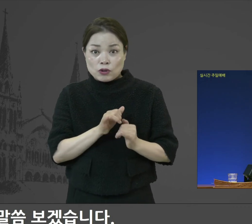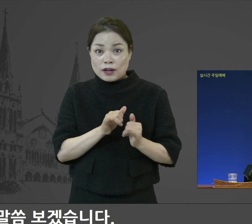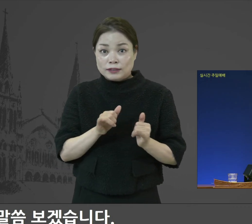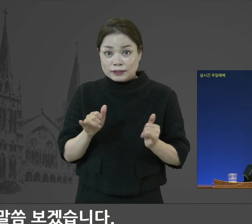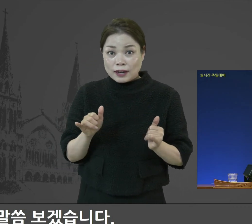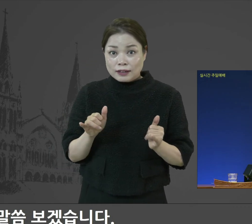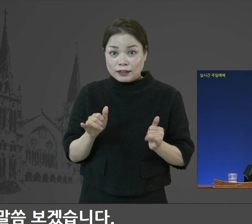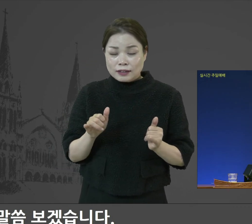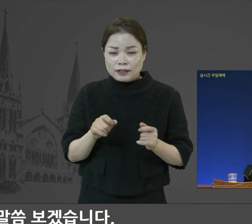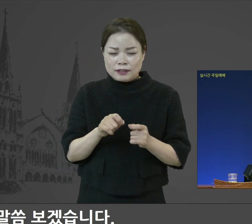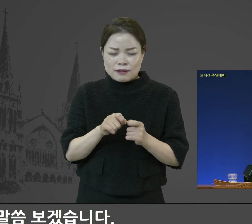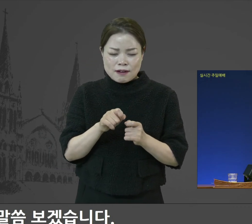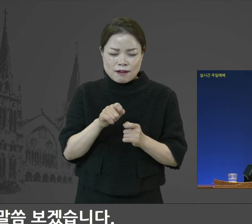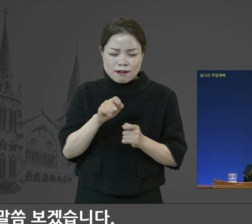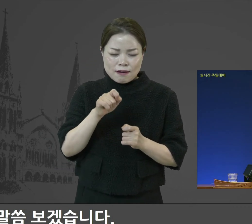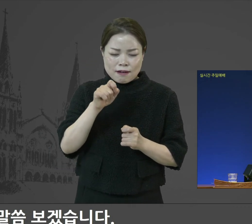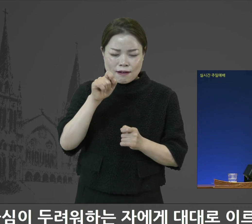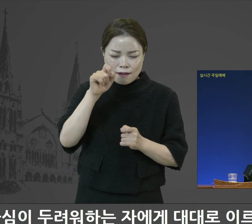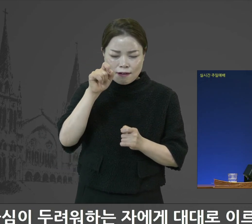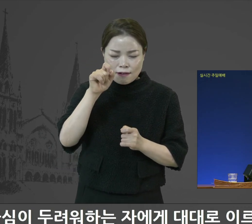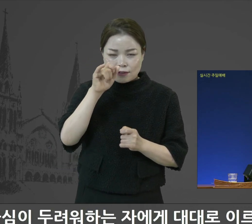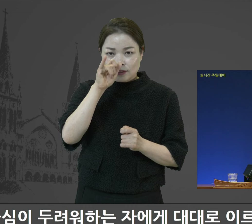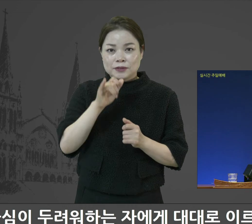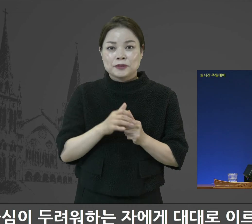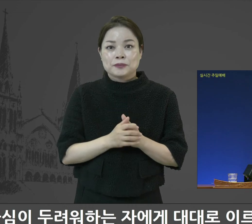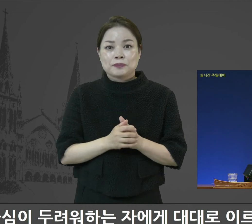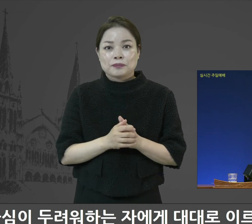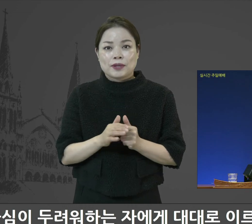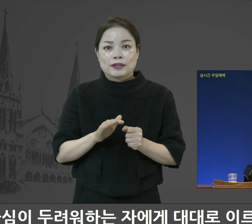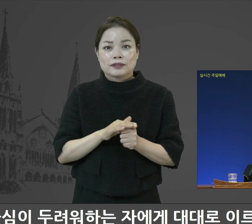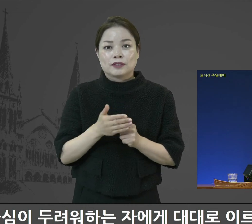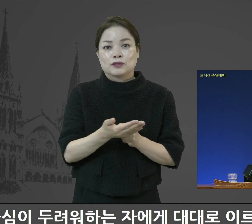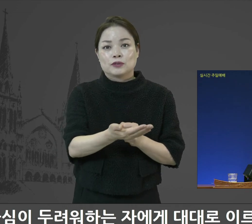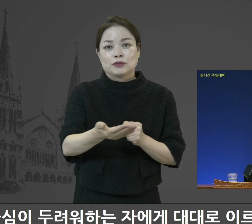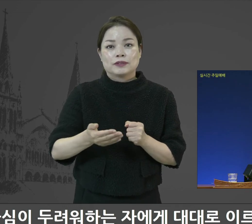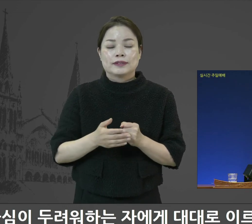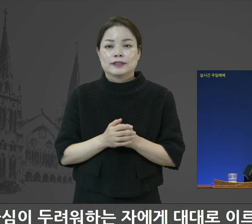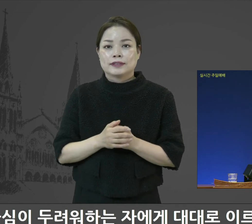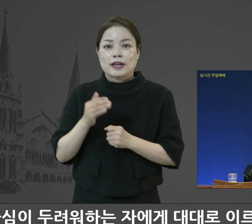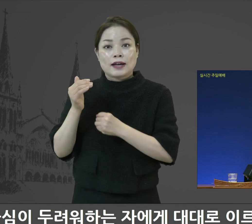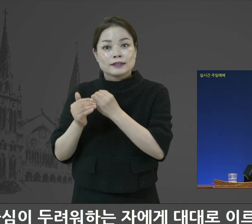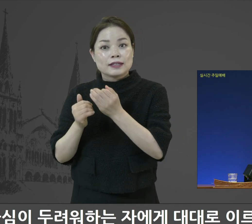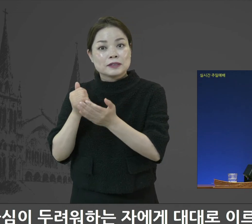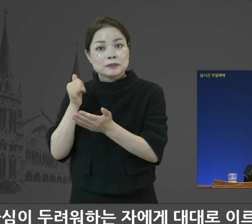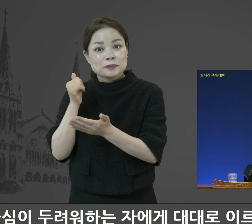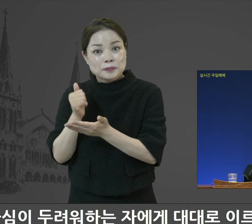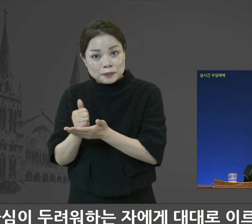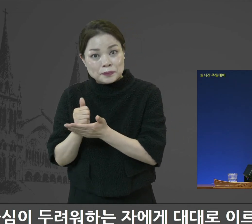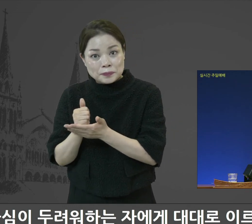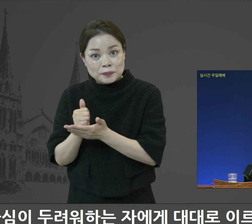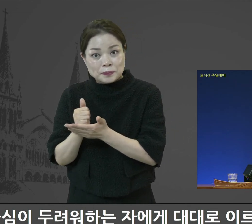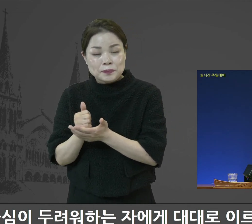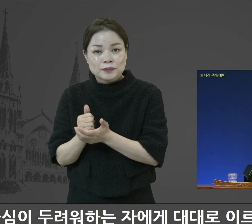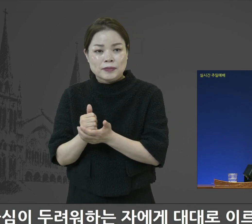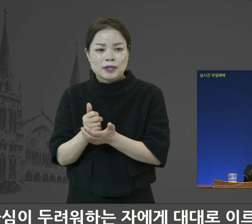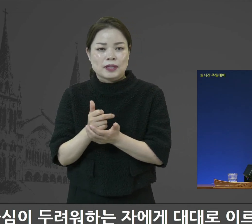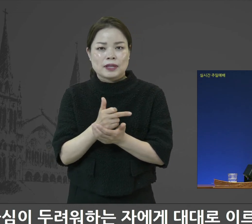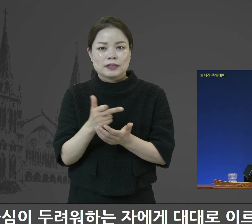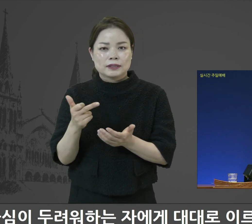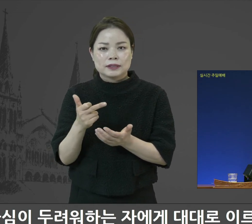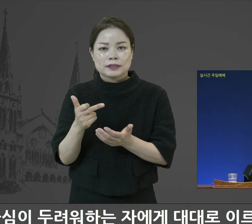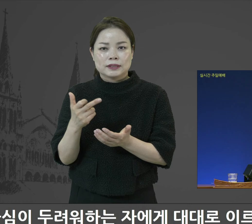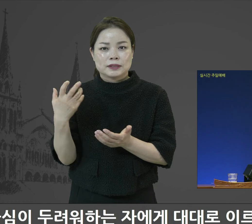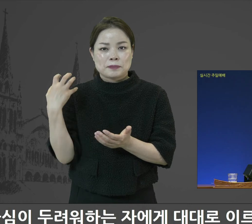자에게 대대로 이르는도다. 사랑하는 여러분, 우리 하나님 큰 일을